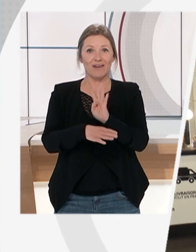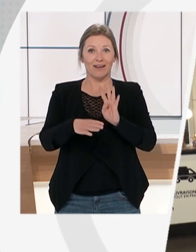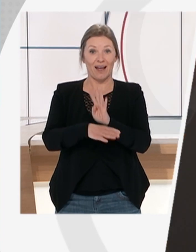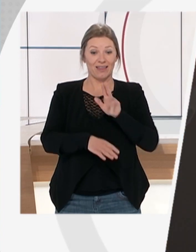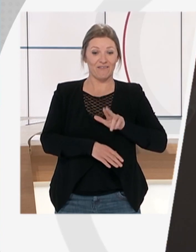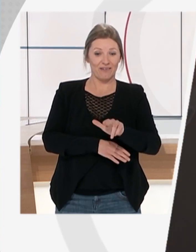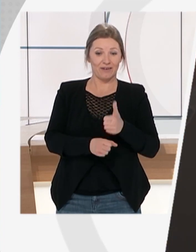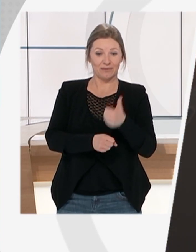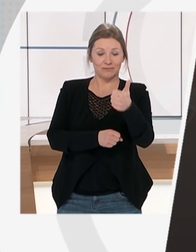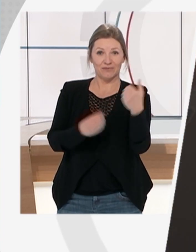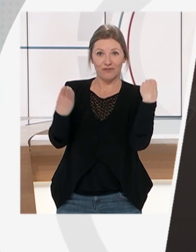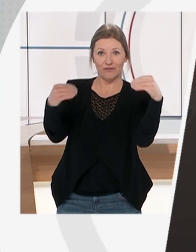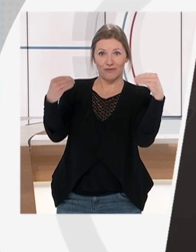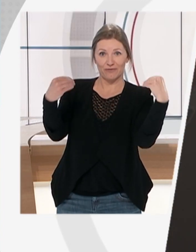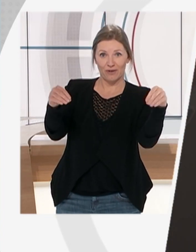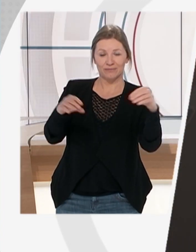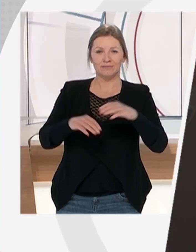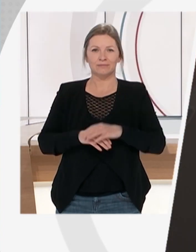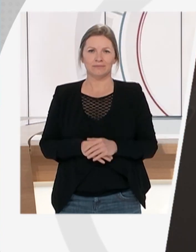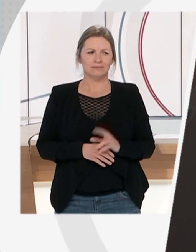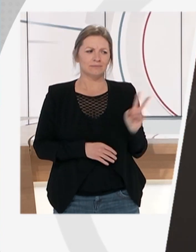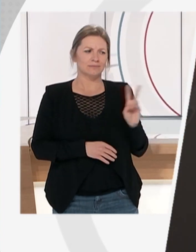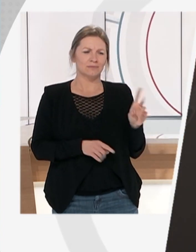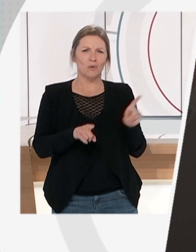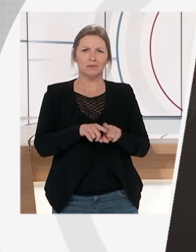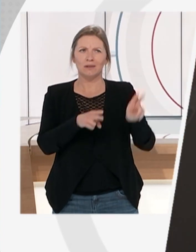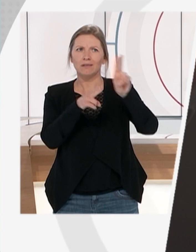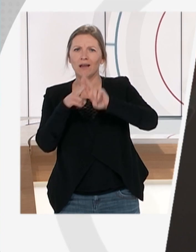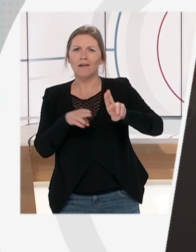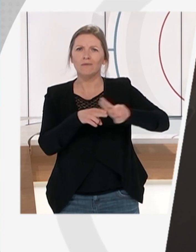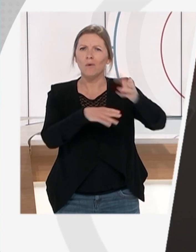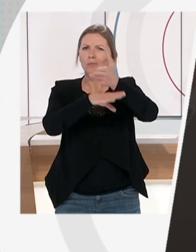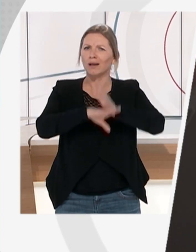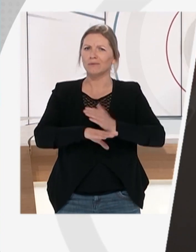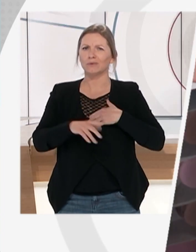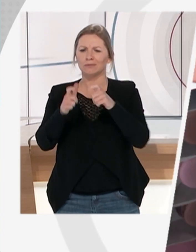commercialisés d'ici 1 an. Guillaume et Jean-Baptiste vont également se lancer dans les travaux. Les locaux